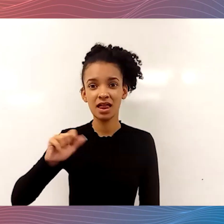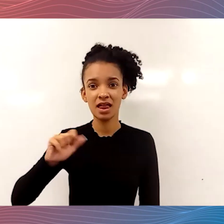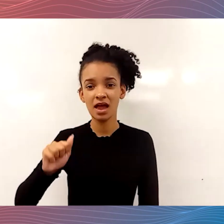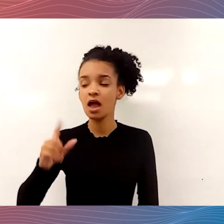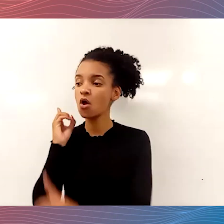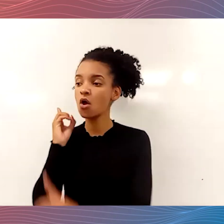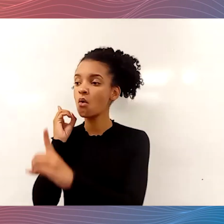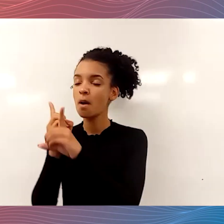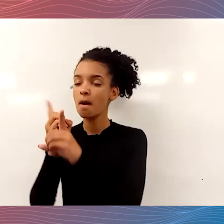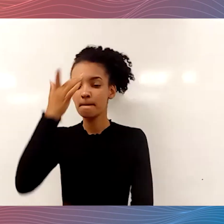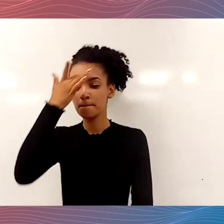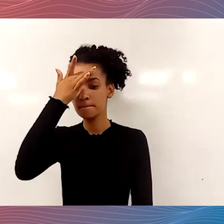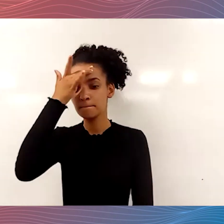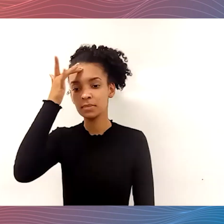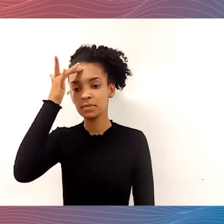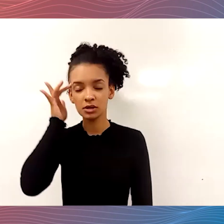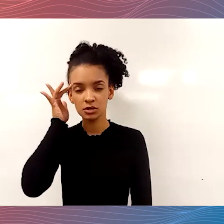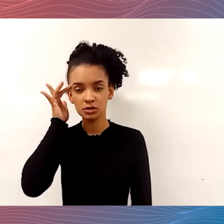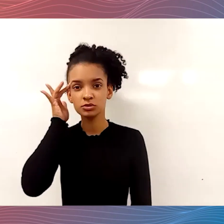é tradutor